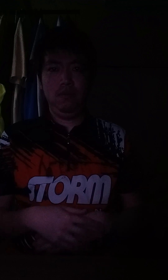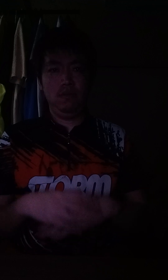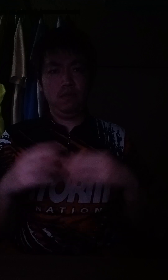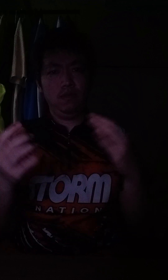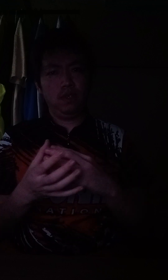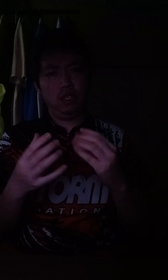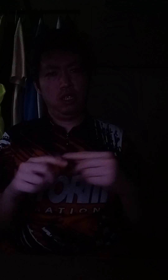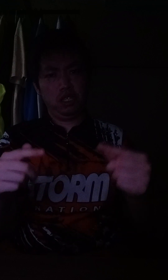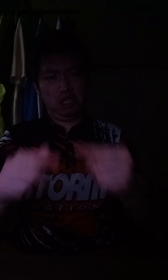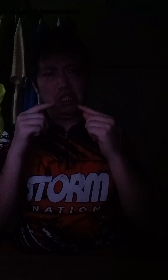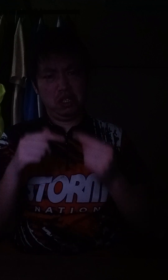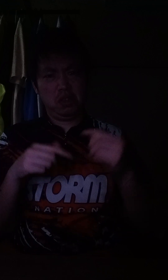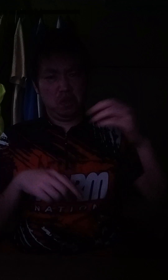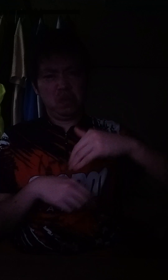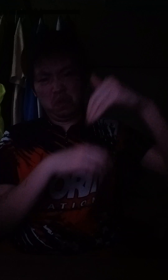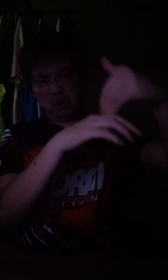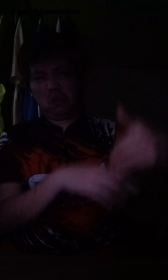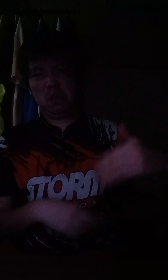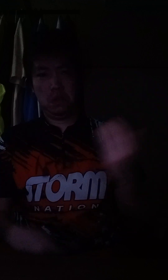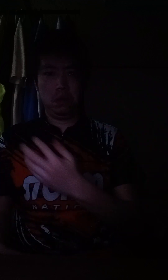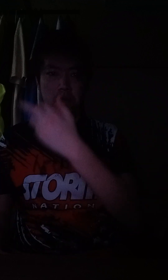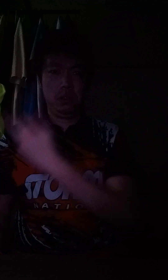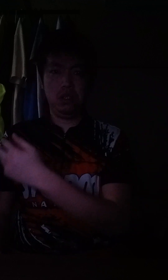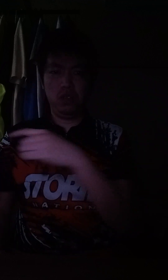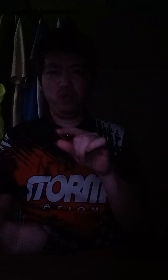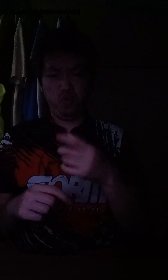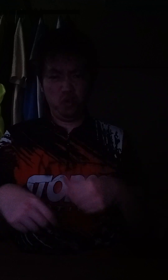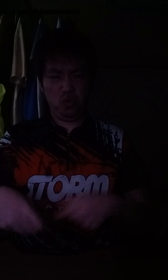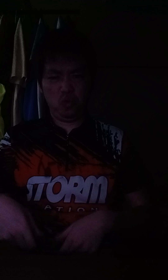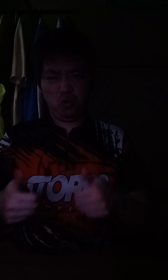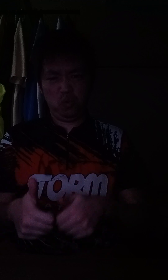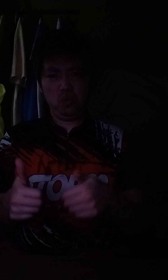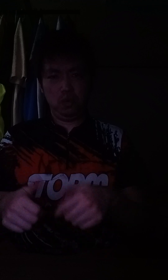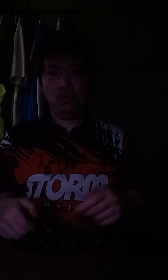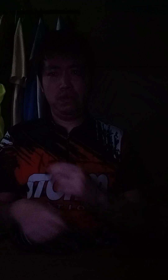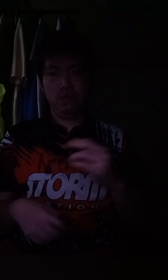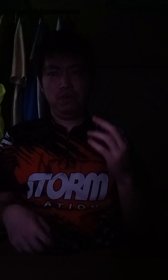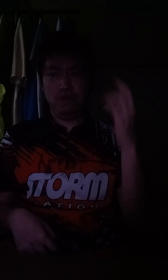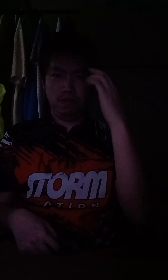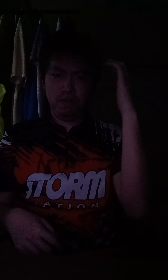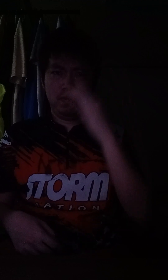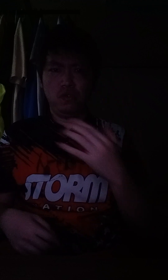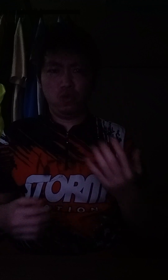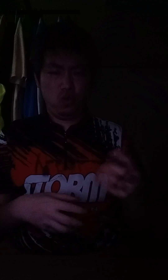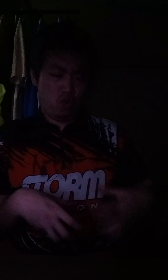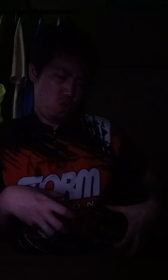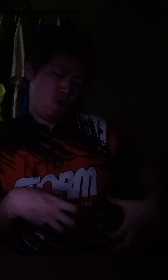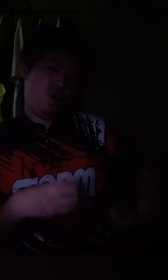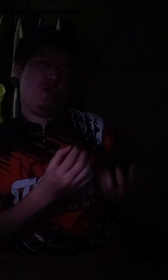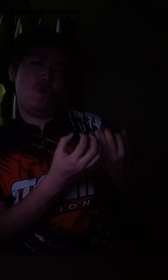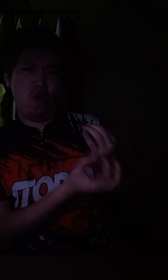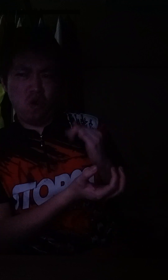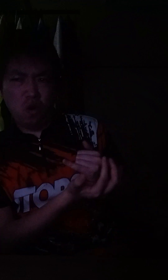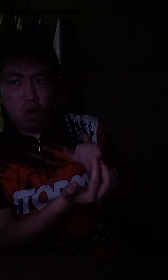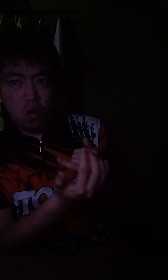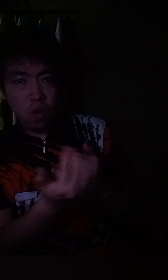신경줄이 잡아당겨져가지고 소변 조절도 어렵고, 그다음에 그 관절 조절도 어렵고,